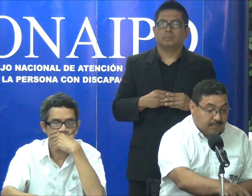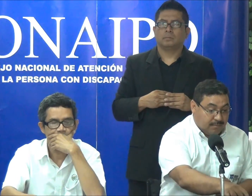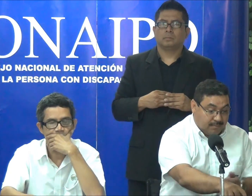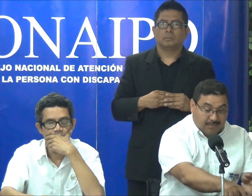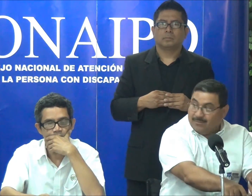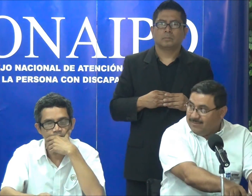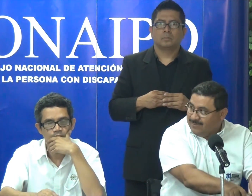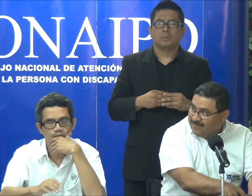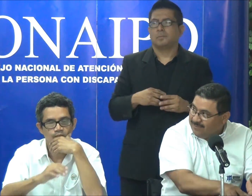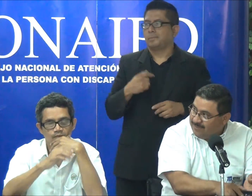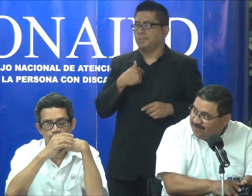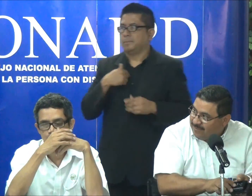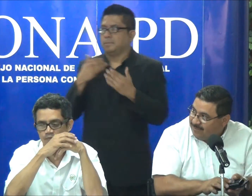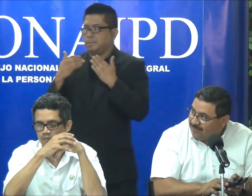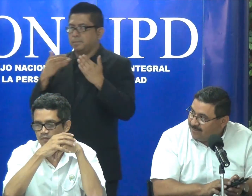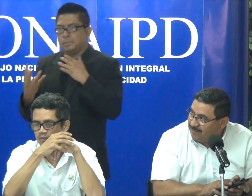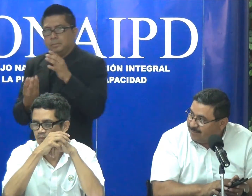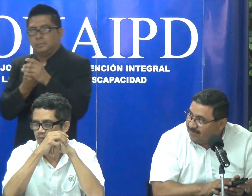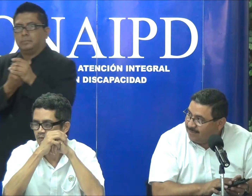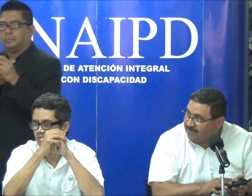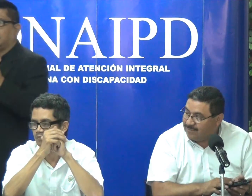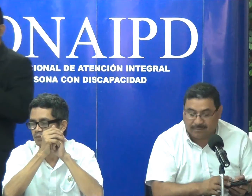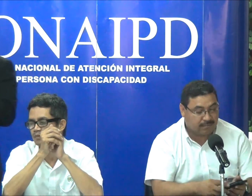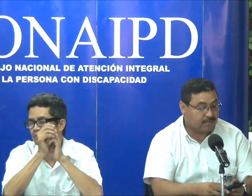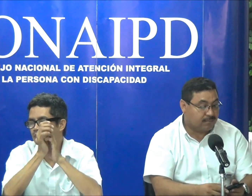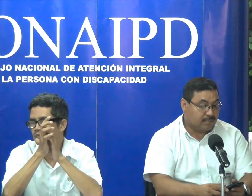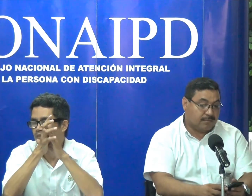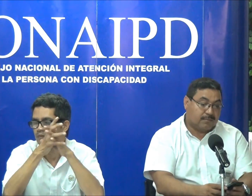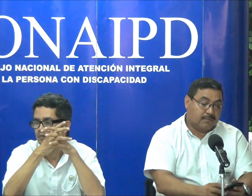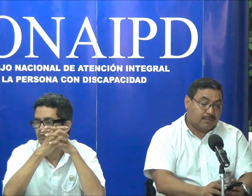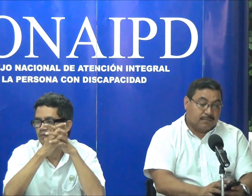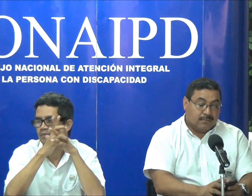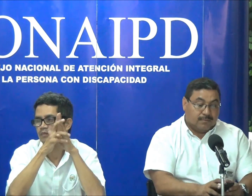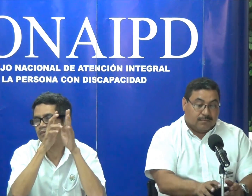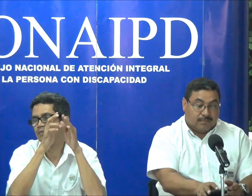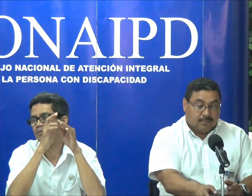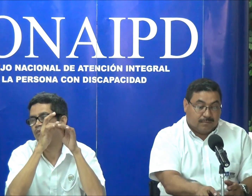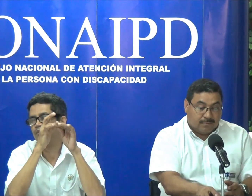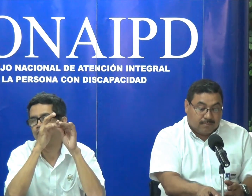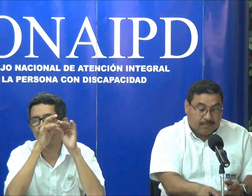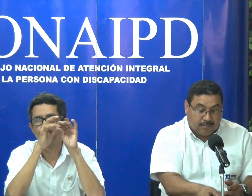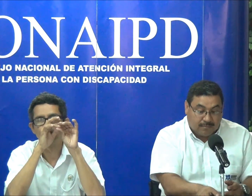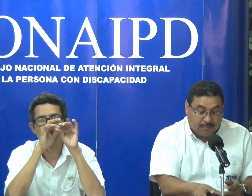Sí, un poco con relación a lo que preguntaba el señor.